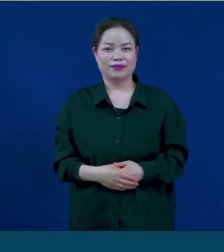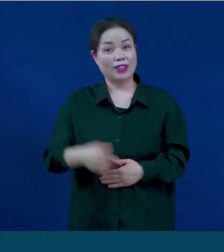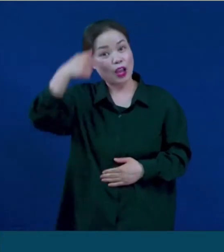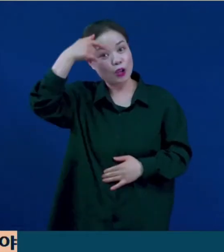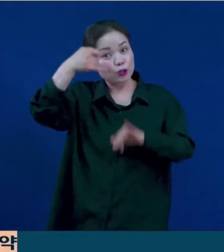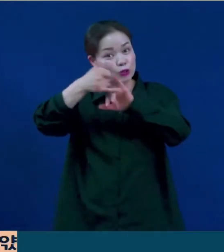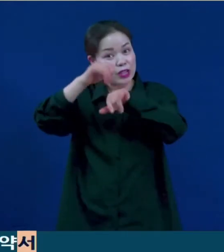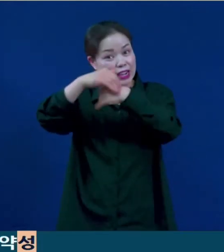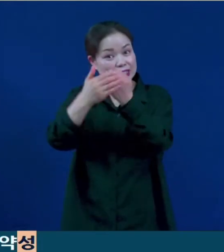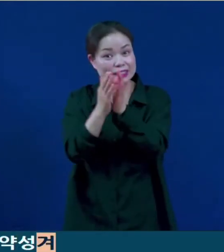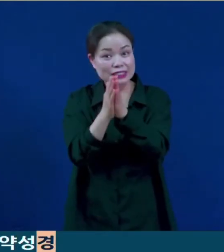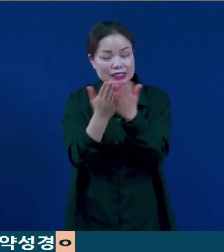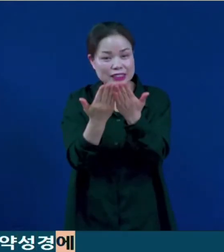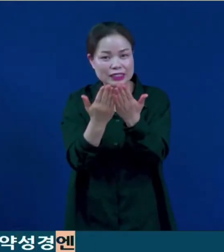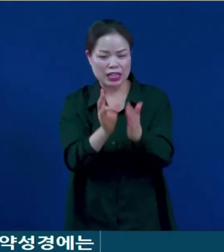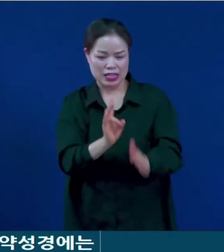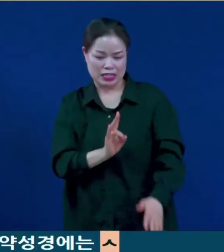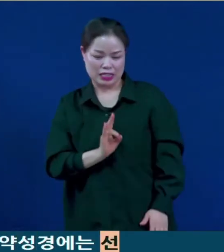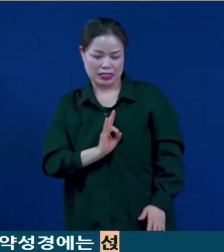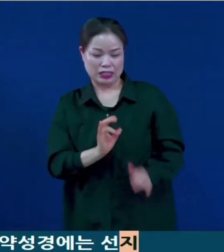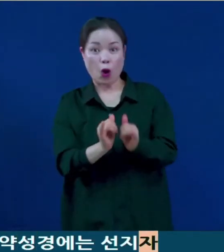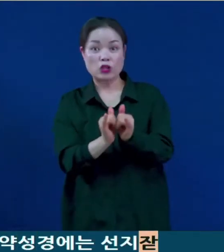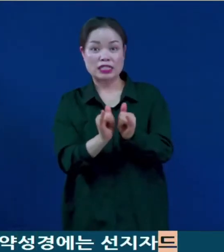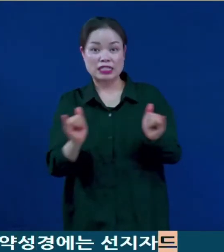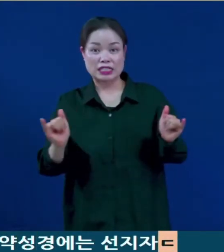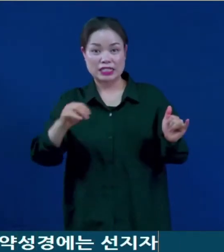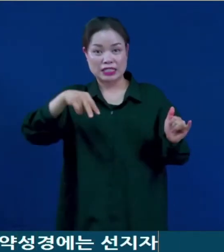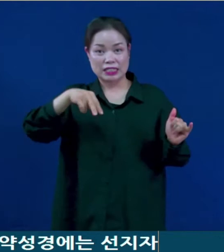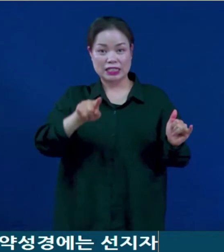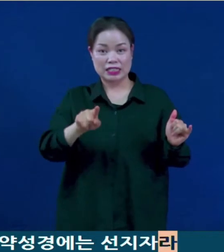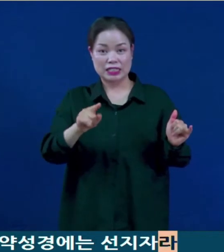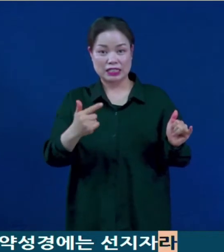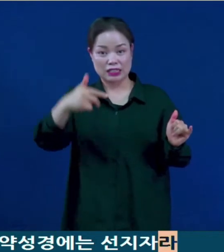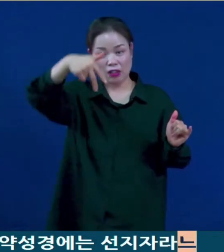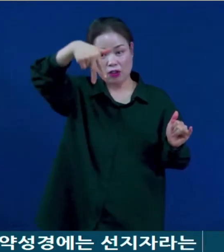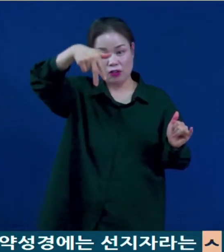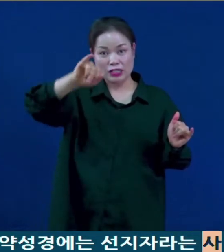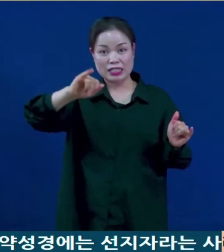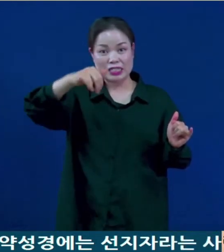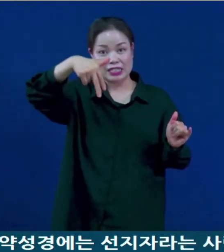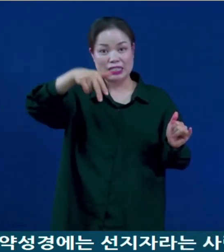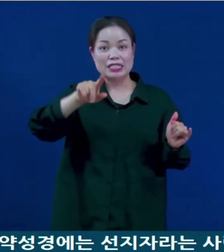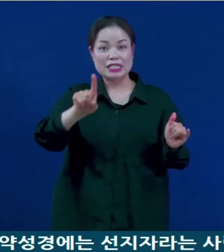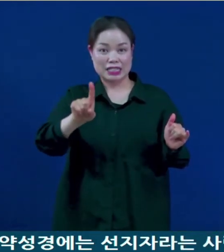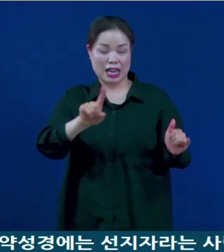구약 성경에는 선지자들이라는 사람들의 이름으로